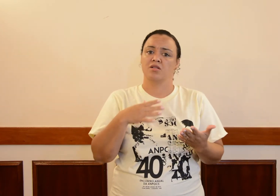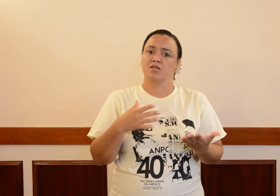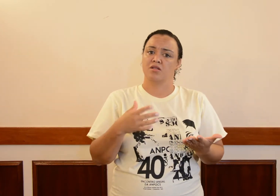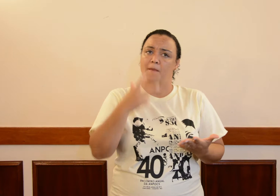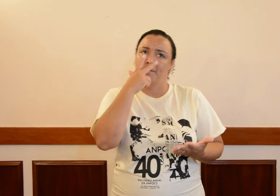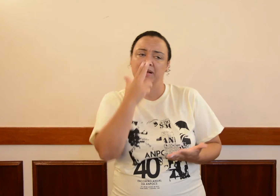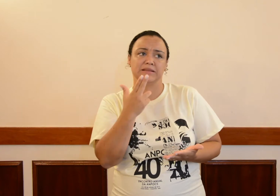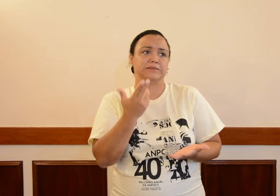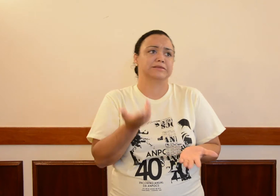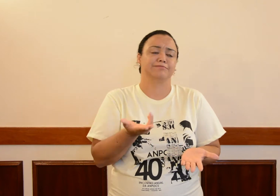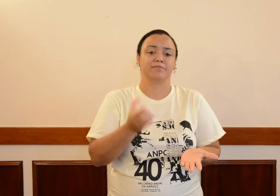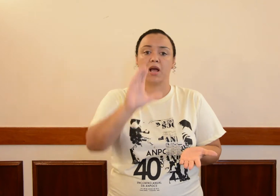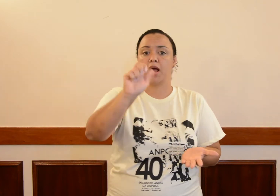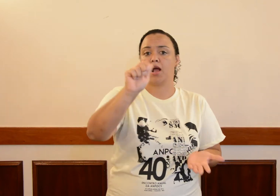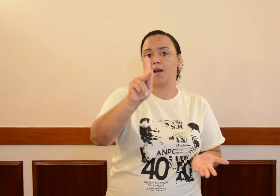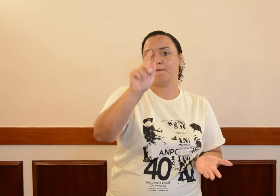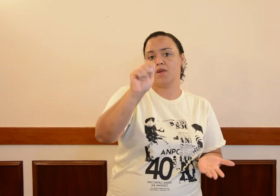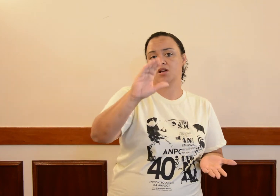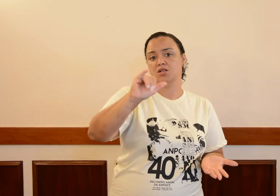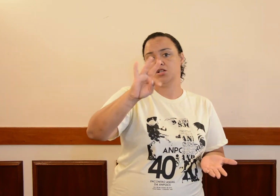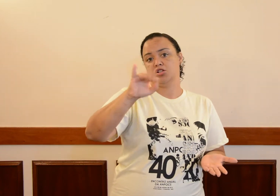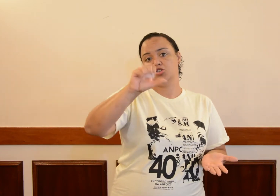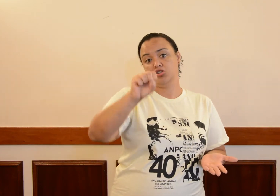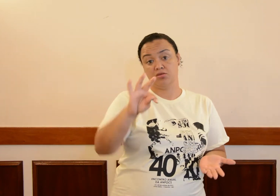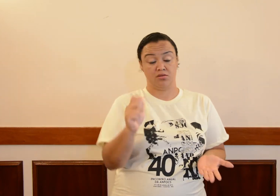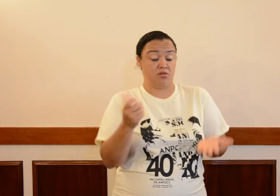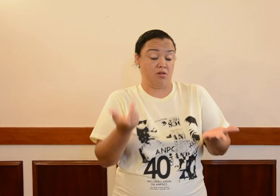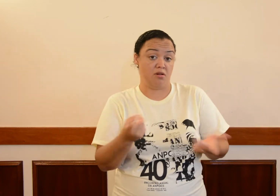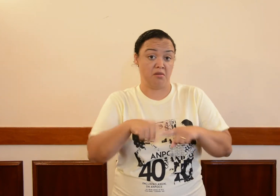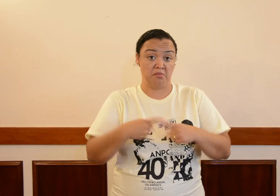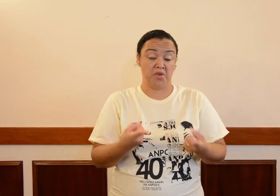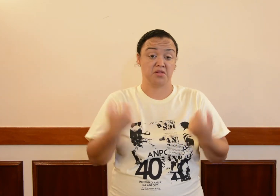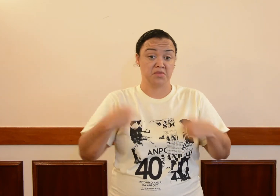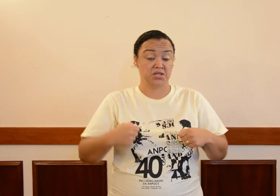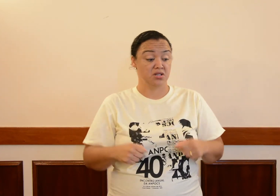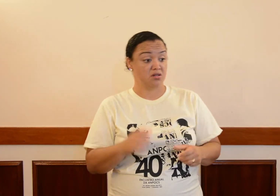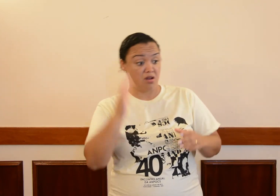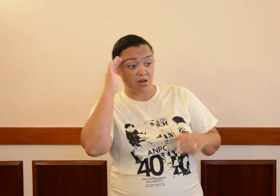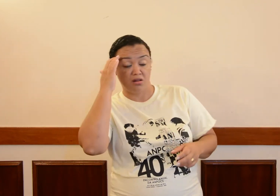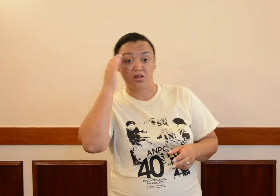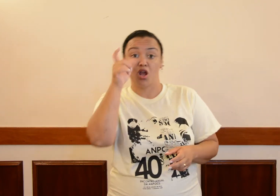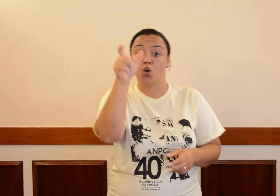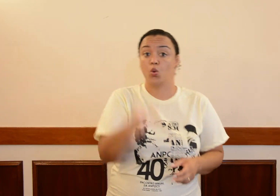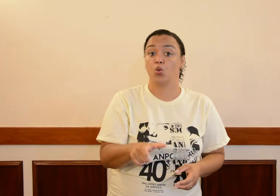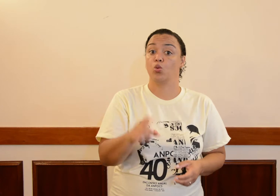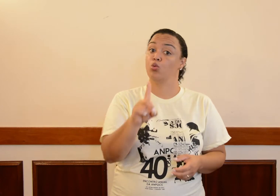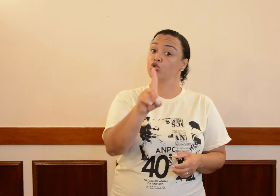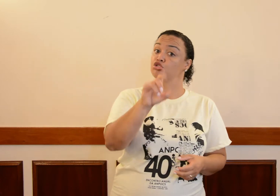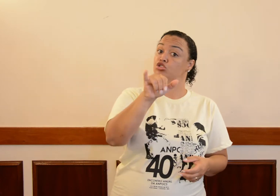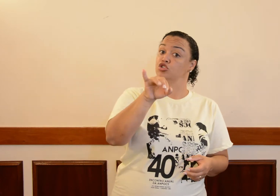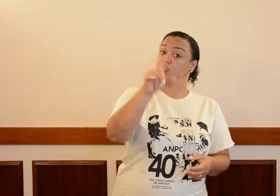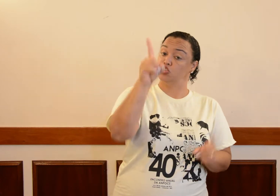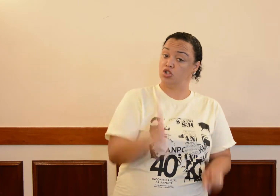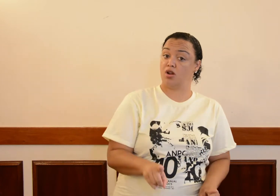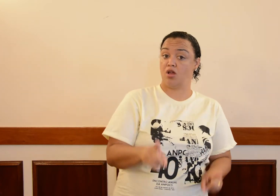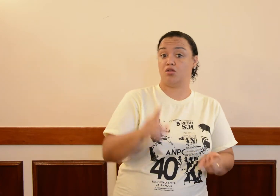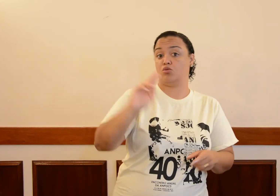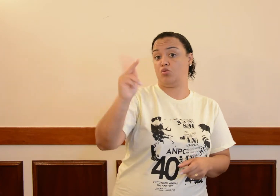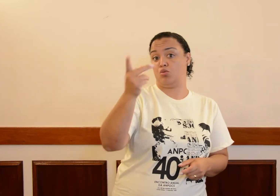direitos humanos. Para contextualizar rapidamente o debate dentro dos disability studies, A primeira geração de